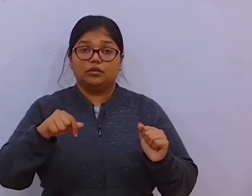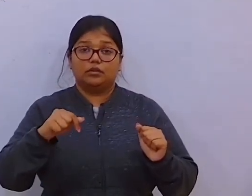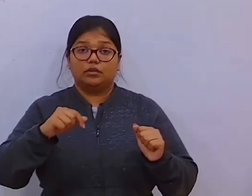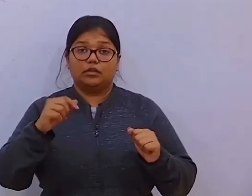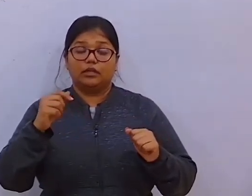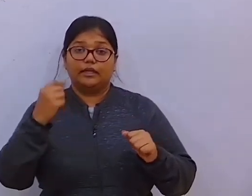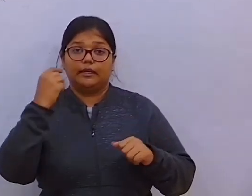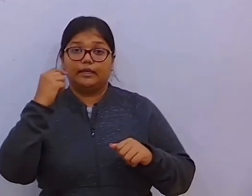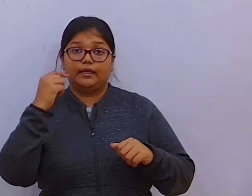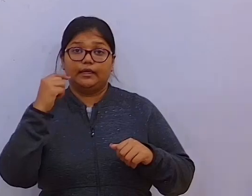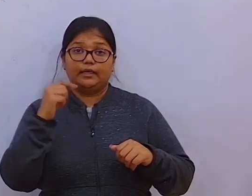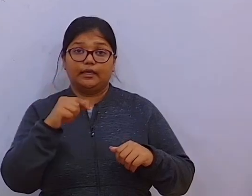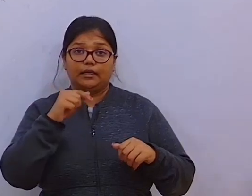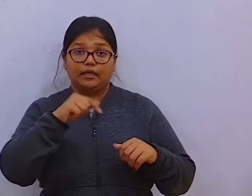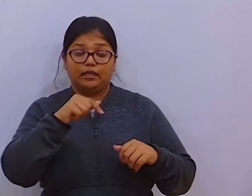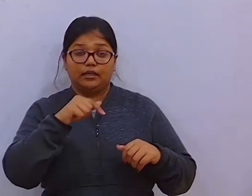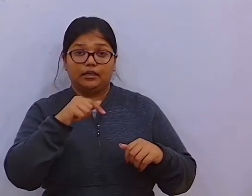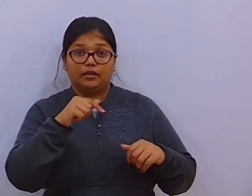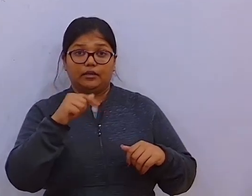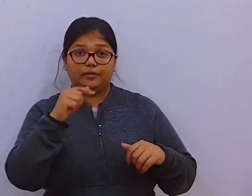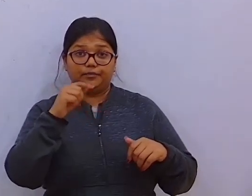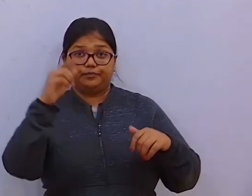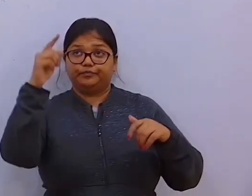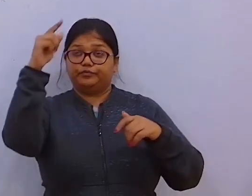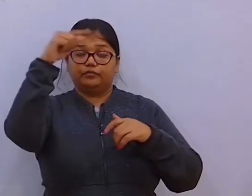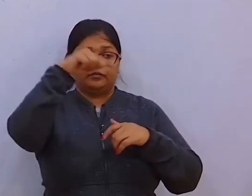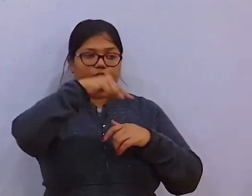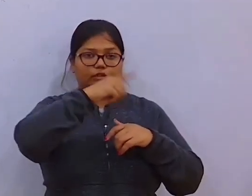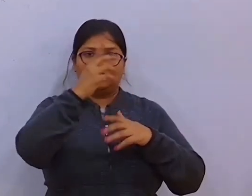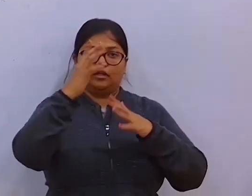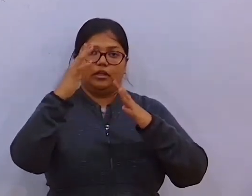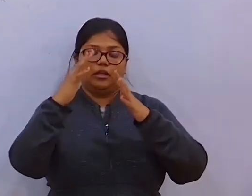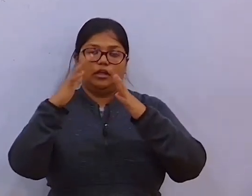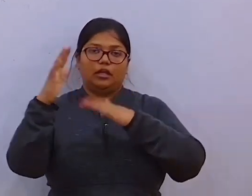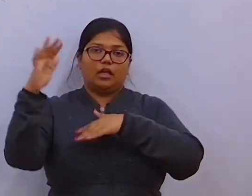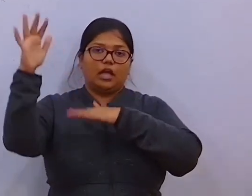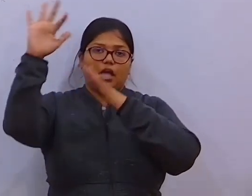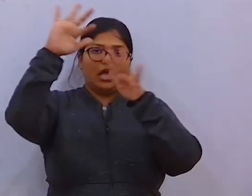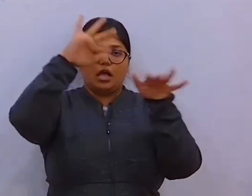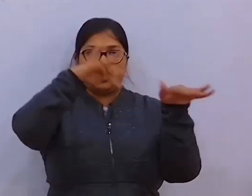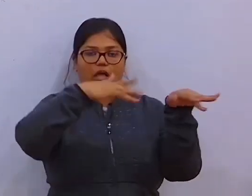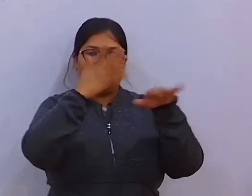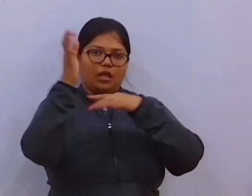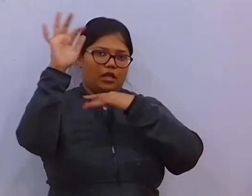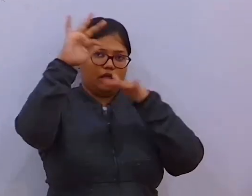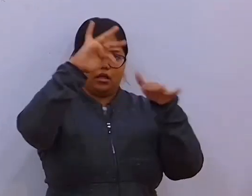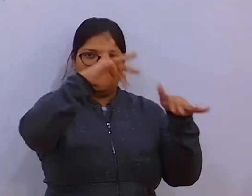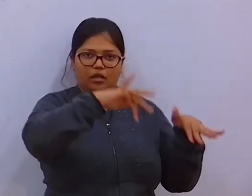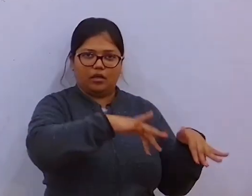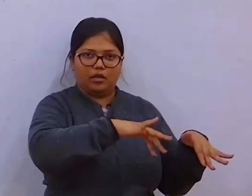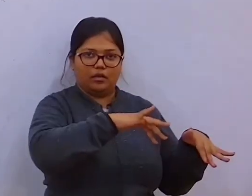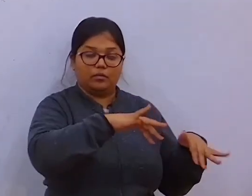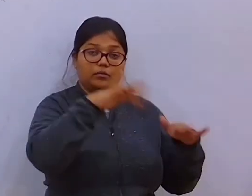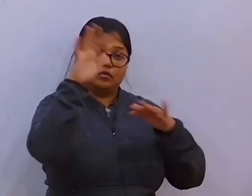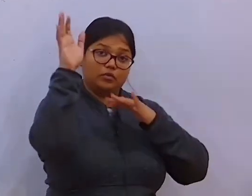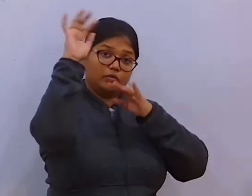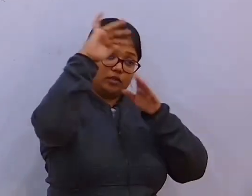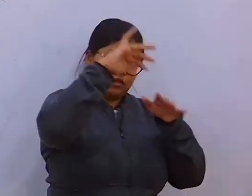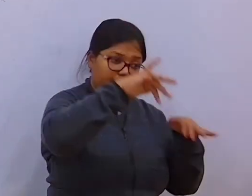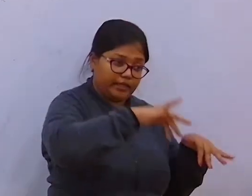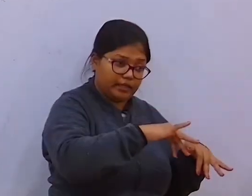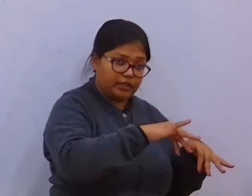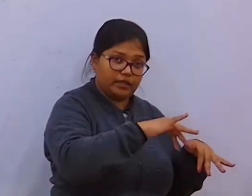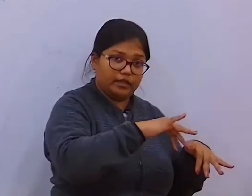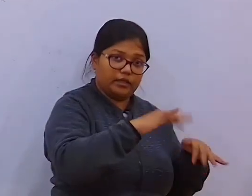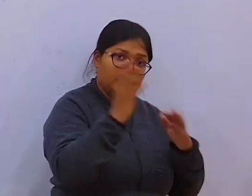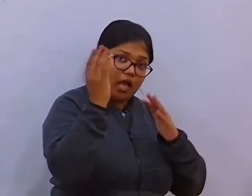कोई पवन जो है वो आ रही है और जिधर किधर जा रही है, साउथ ईस्ट में दक्षिणी पूर्वी हिस्से के तरफ